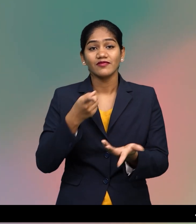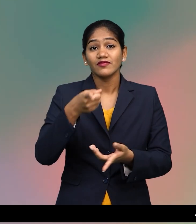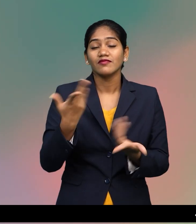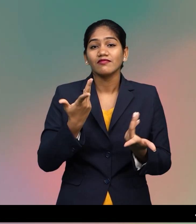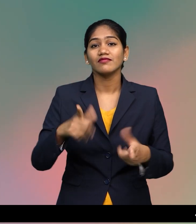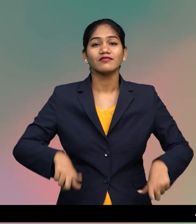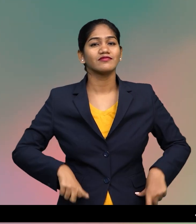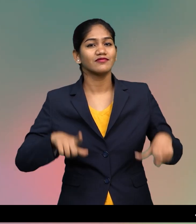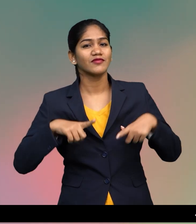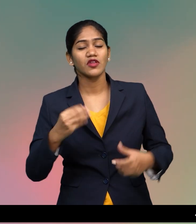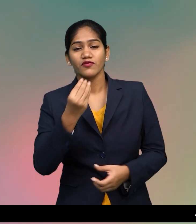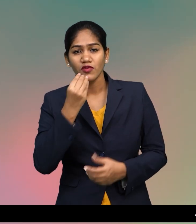ఉద్యోగాల కోసం